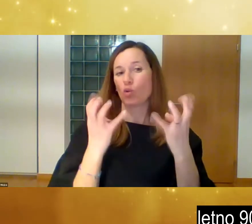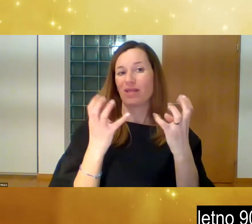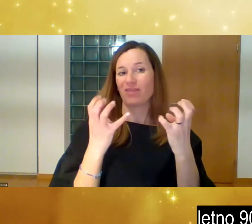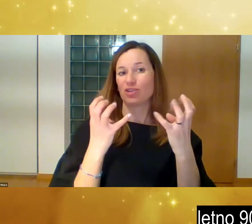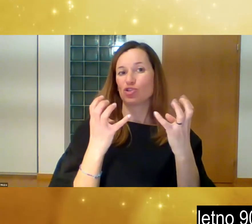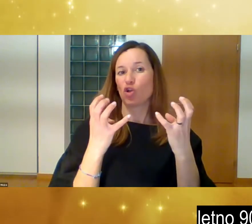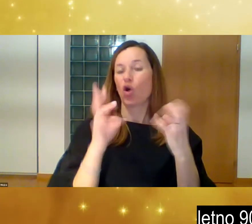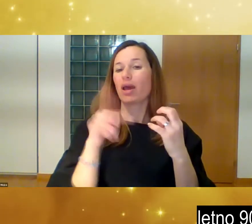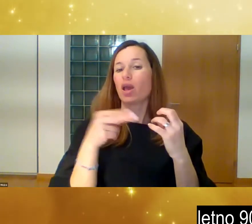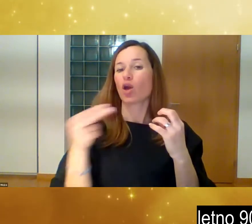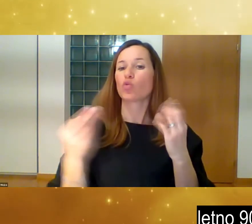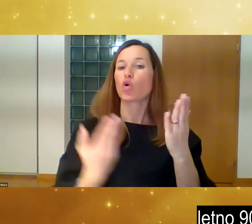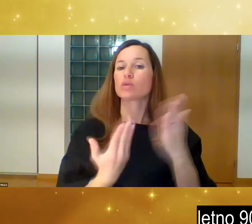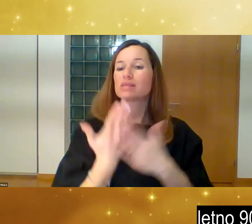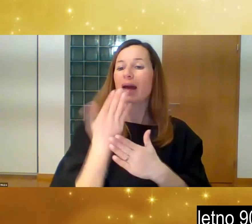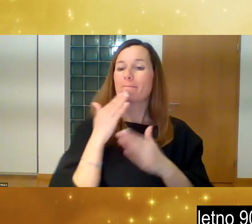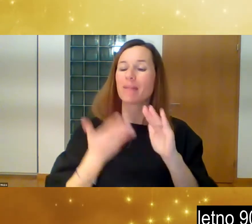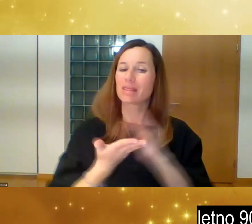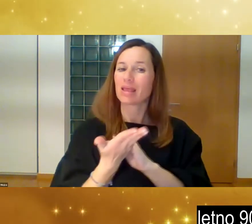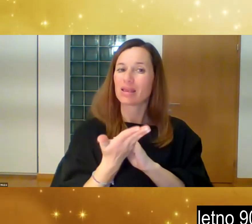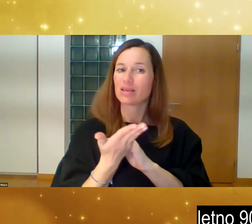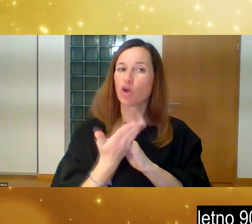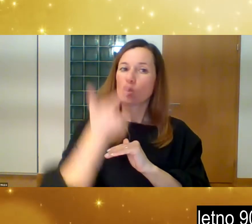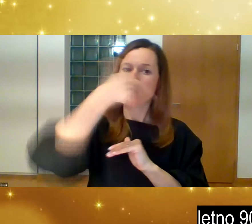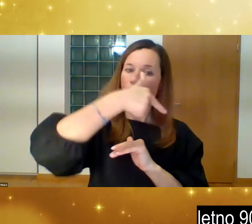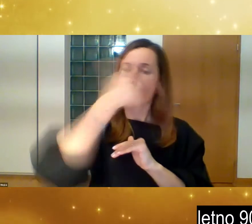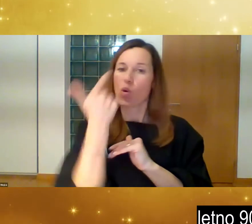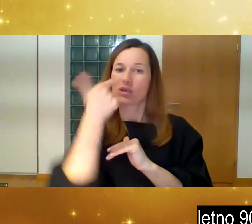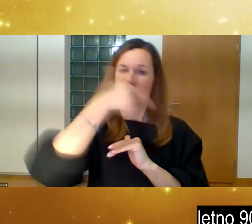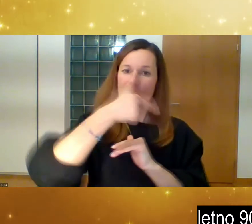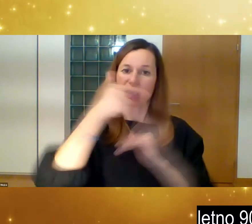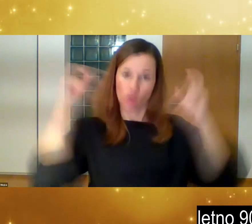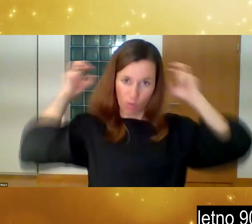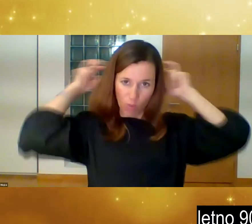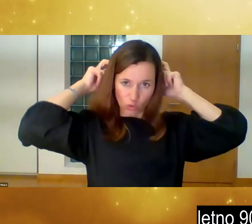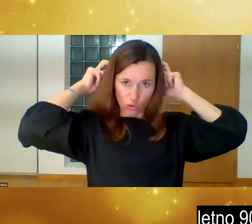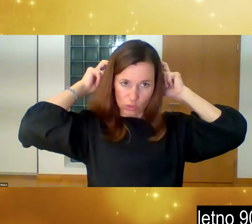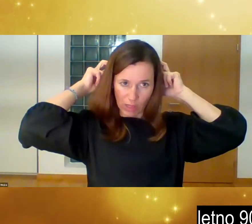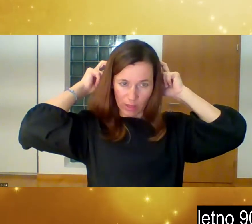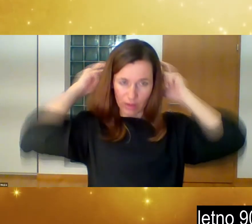za baterije obojestransko za obe ušesi.